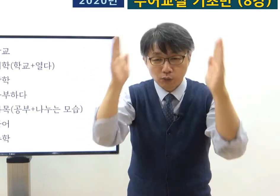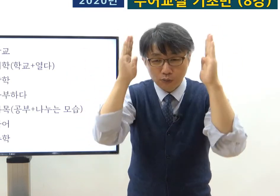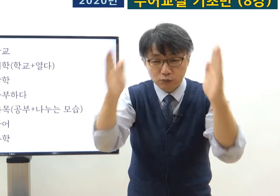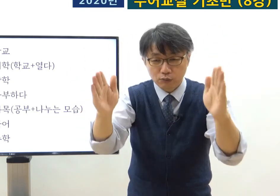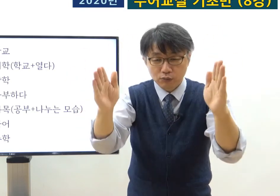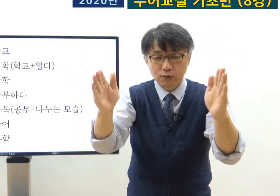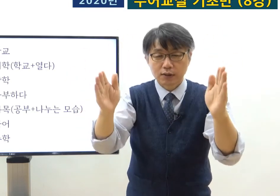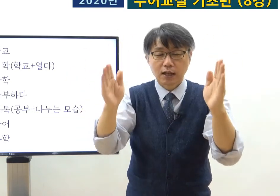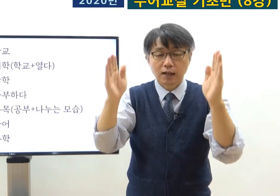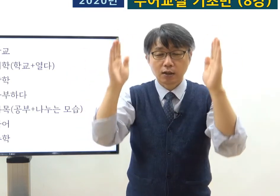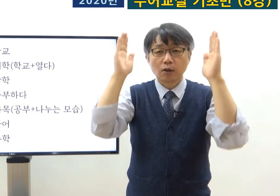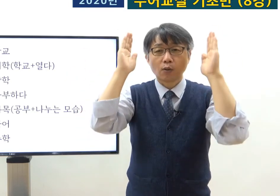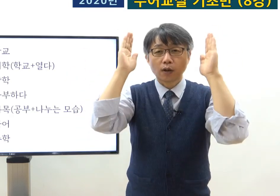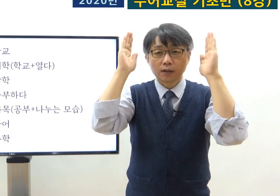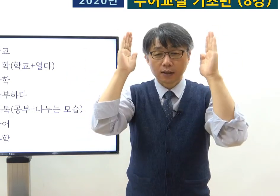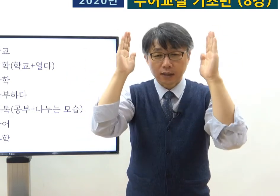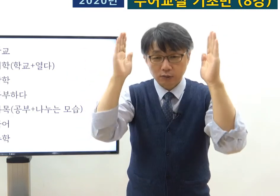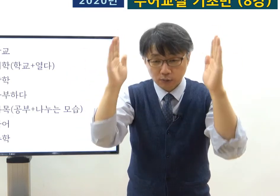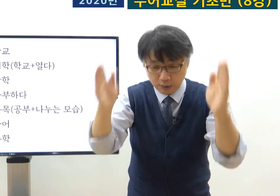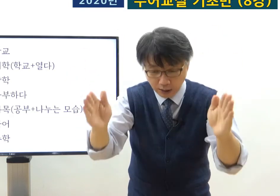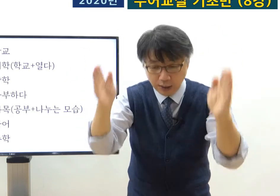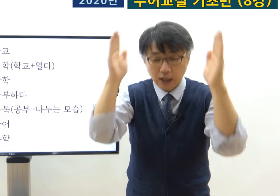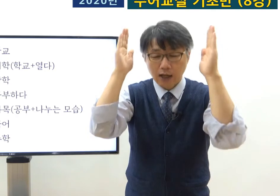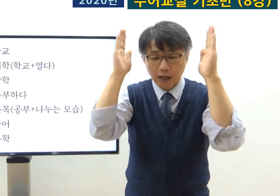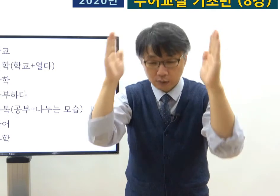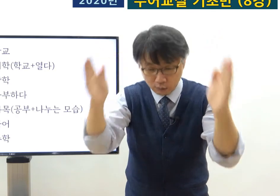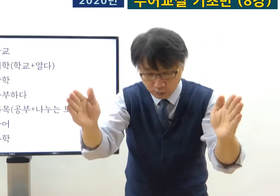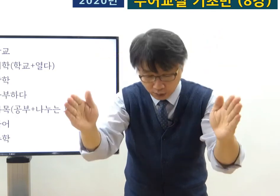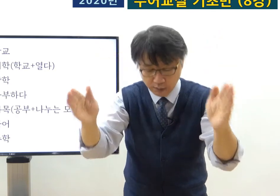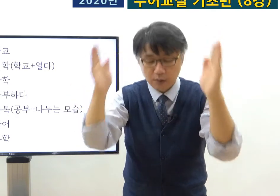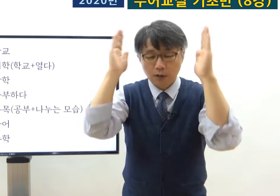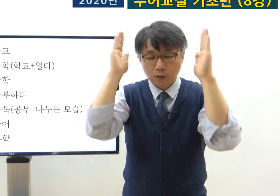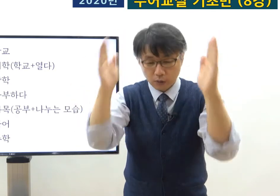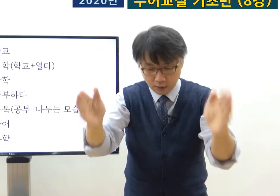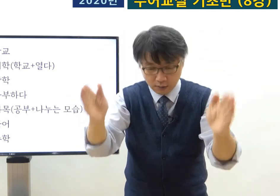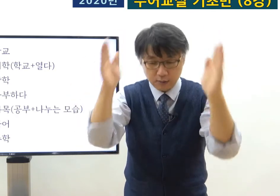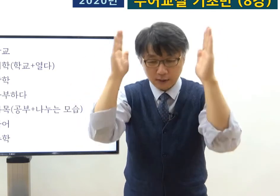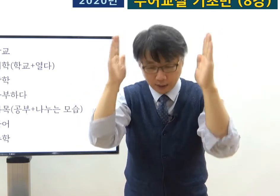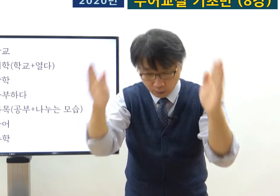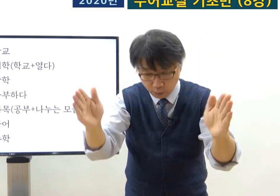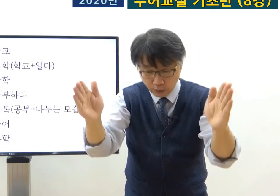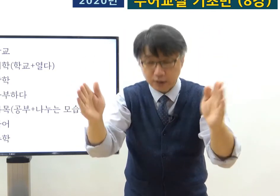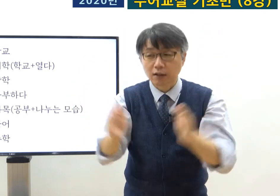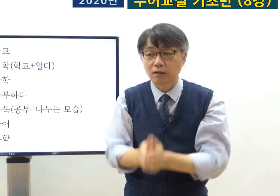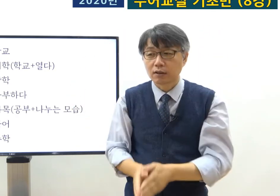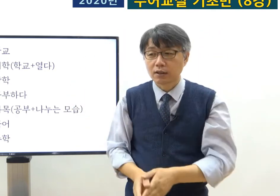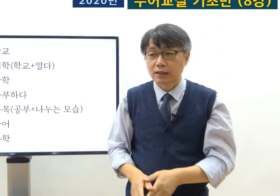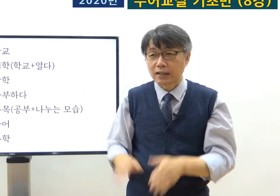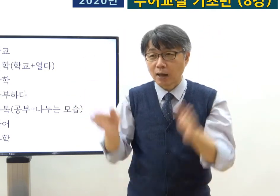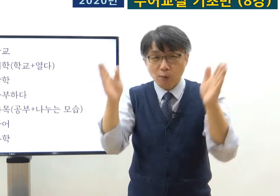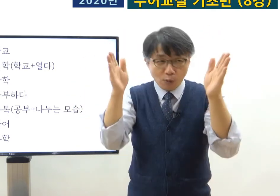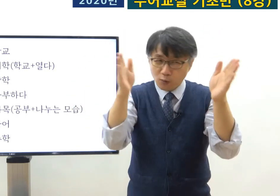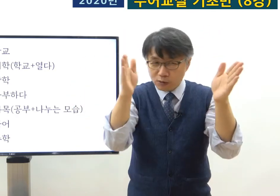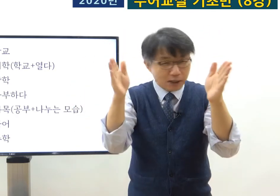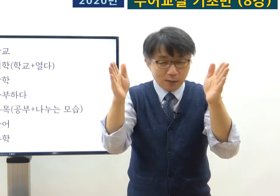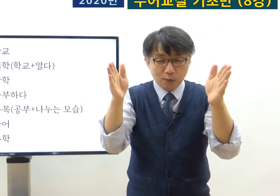공부. 자, 고개를 이렇게 살짝 숙이면서 하나, 둘 이렇게 고개 공부하는 거예요. 다른 거 안